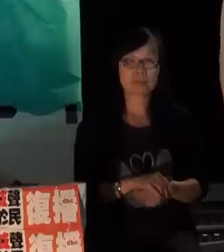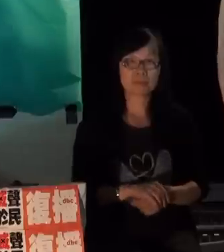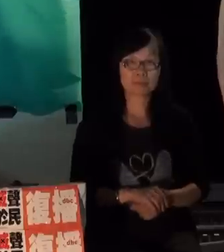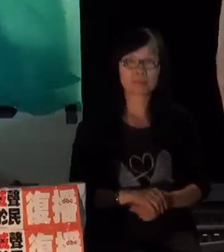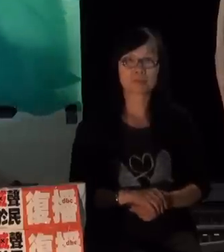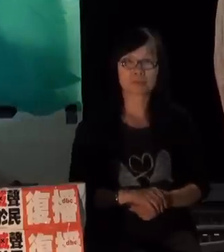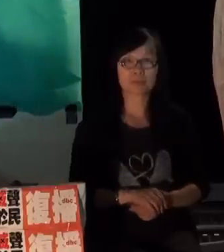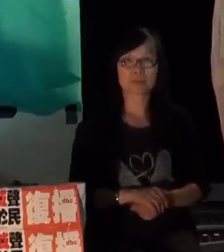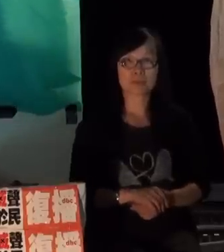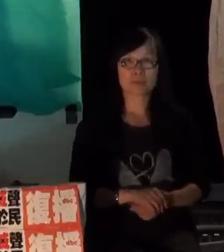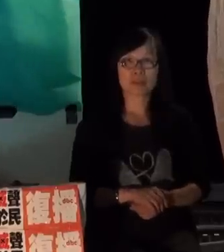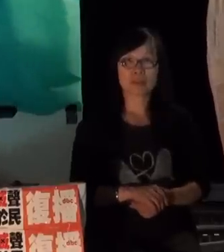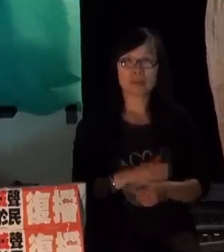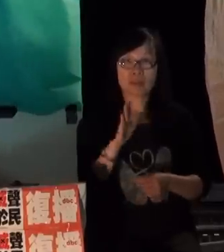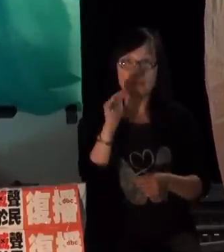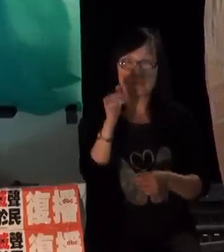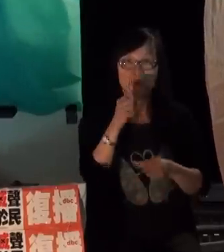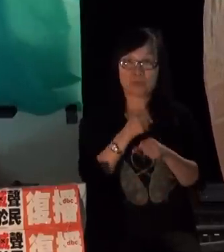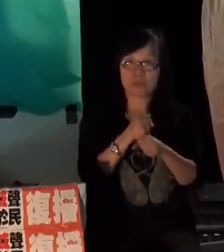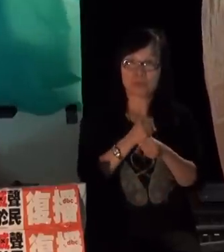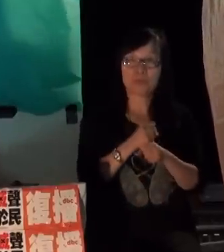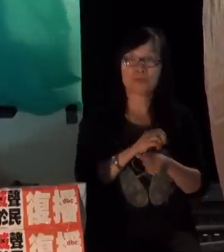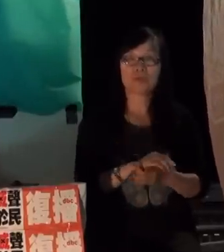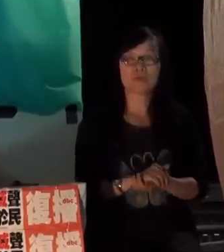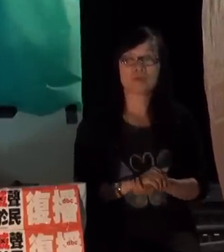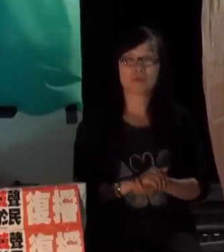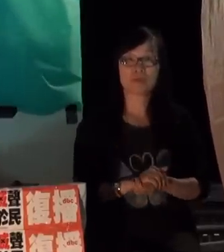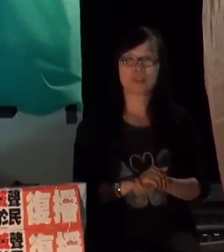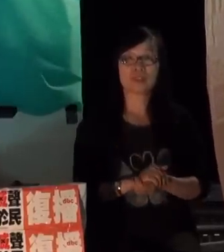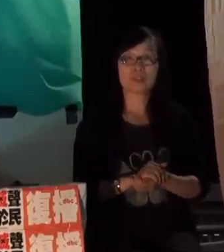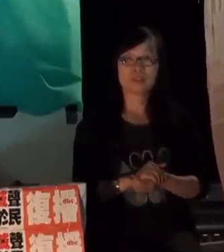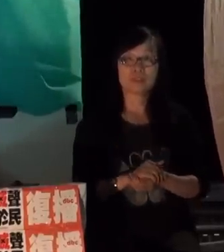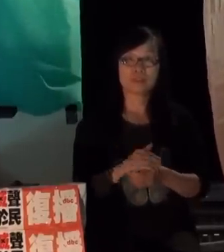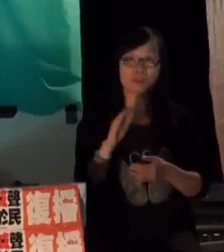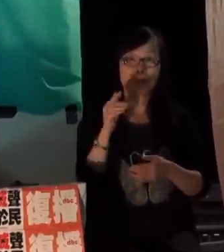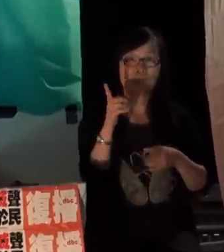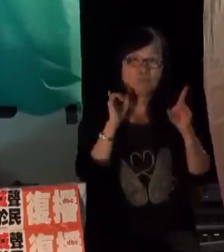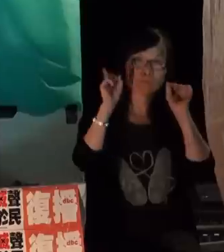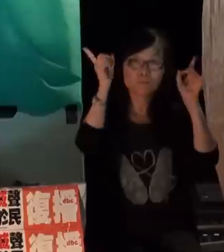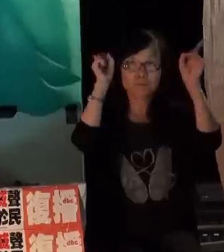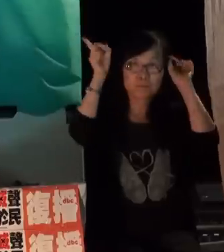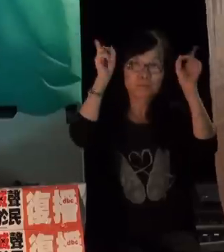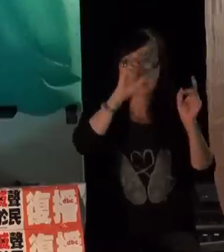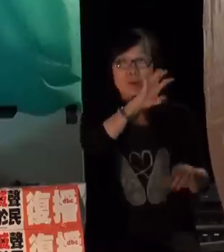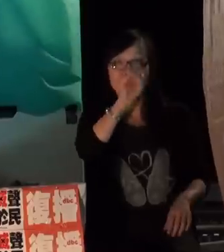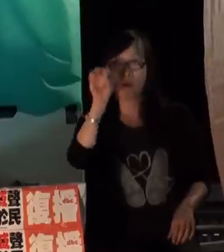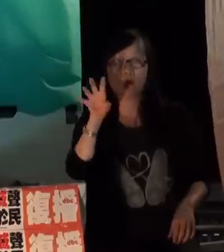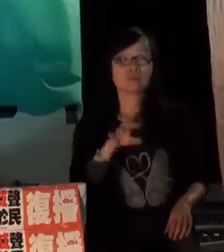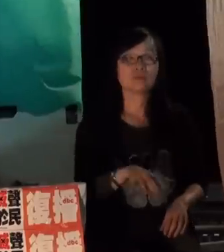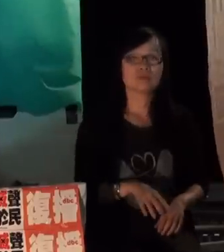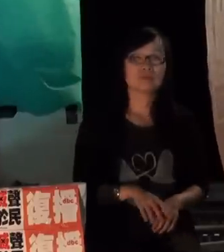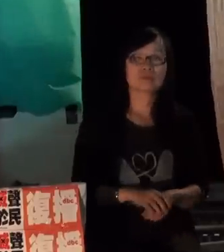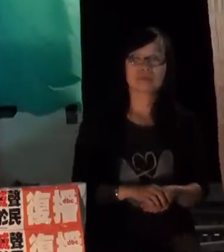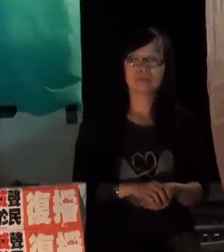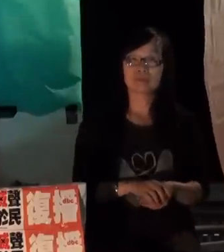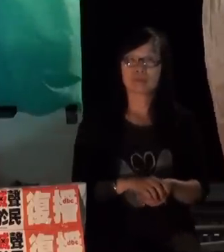咪啊？佢就可以做咯喎，佢亦都可以亂咁講喎。個原因係乜